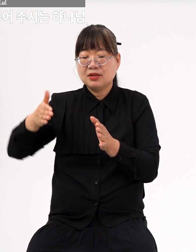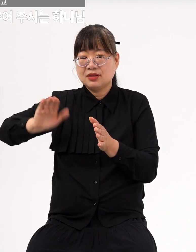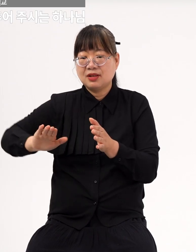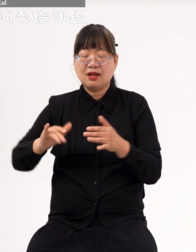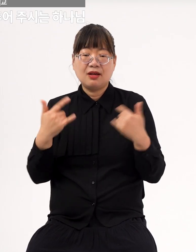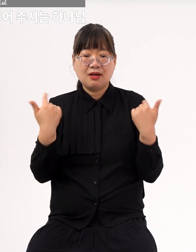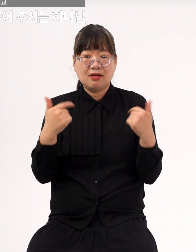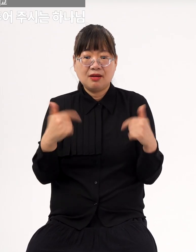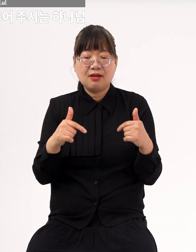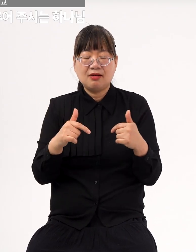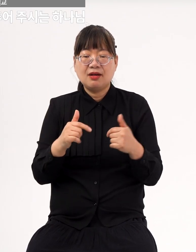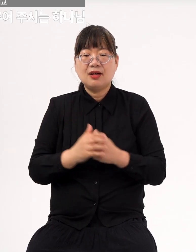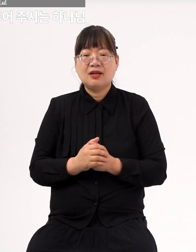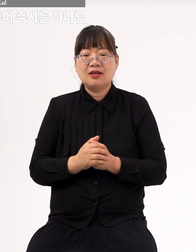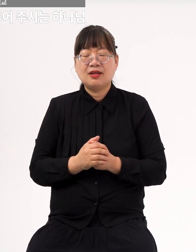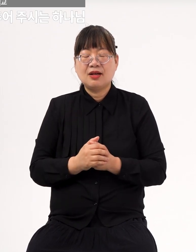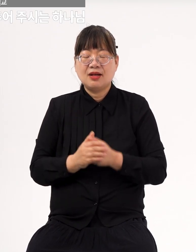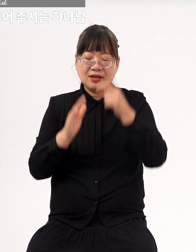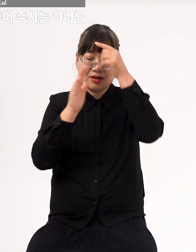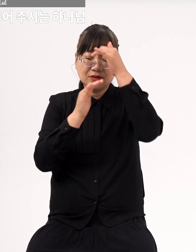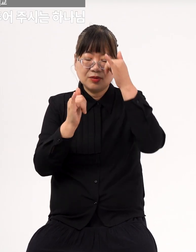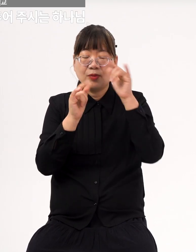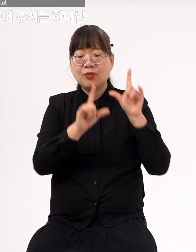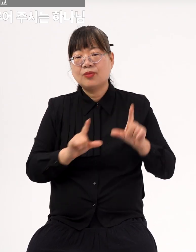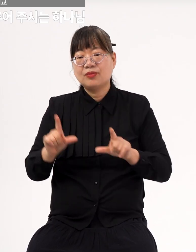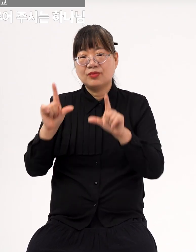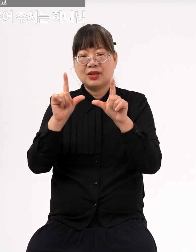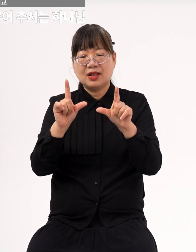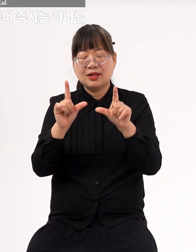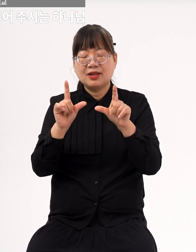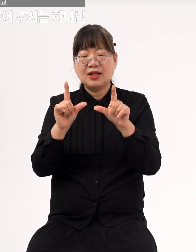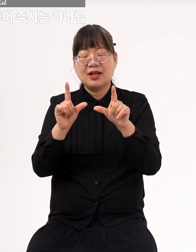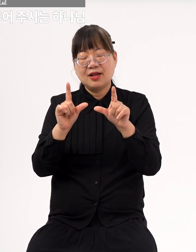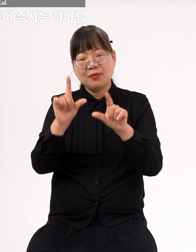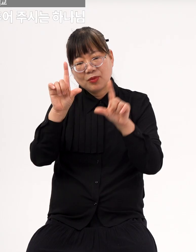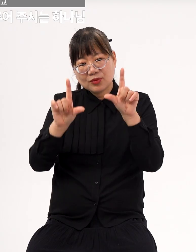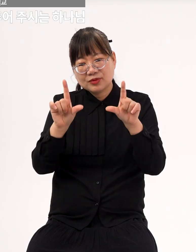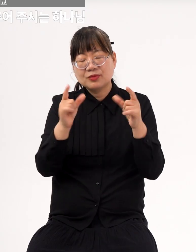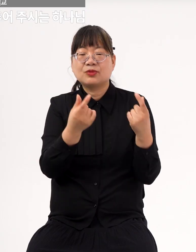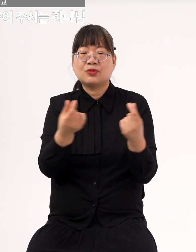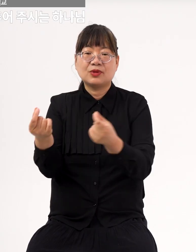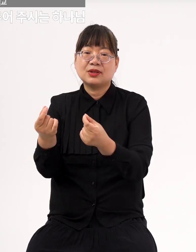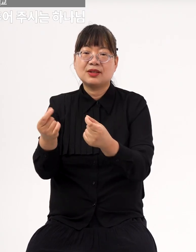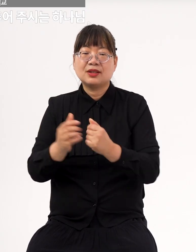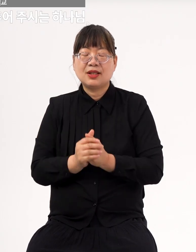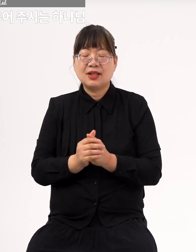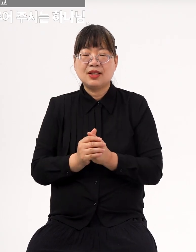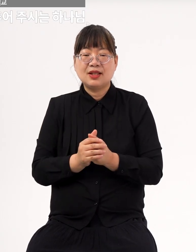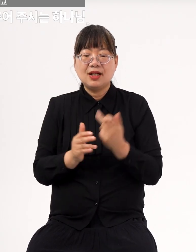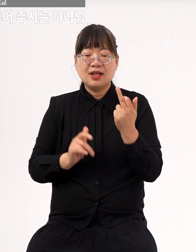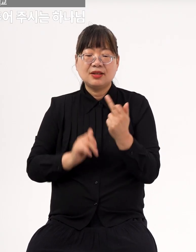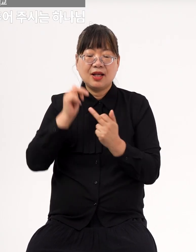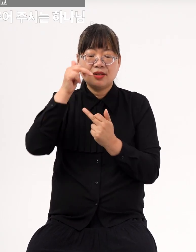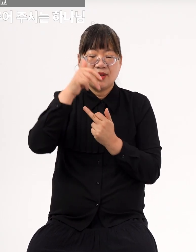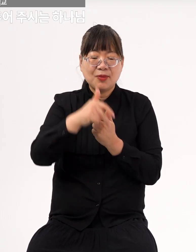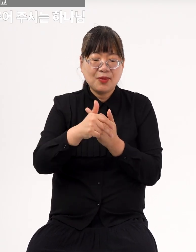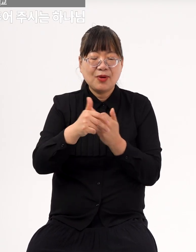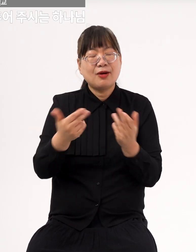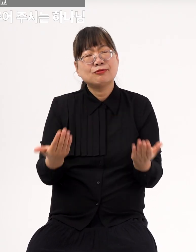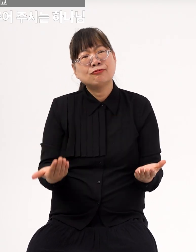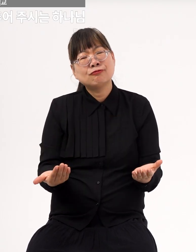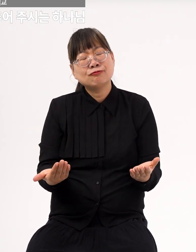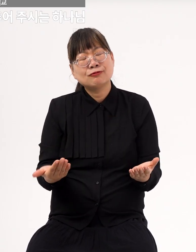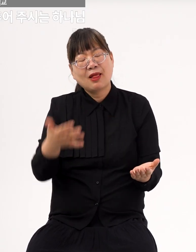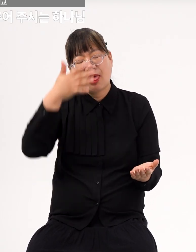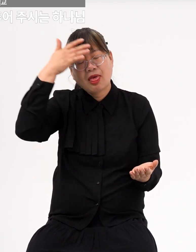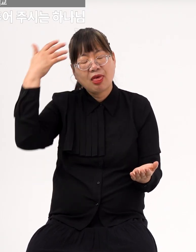항상 성도의 삶의 그 패턴이 그렇습니다. 산 넘으면 아우 이제 좀